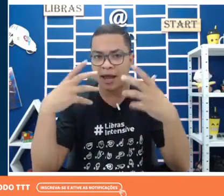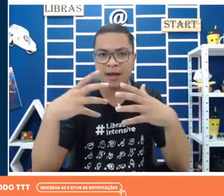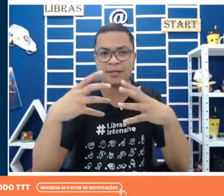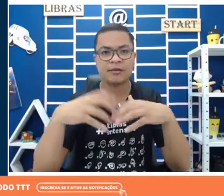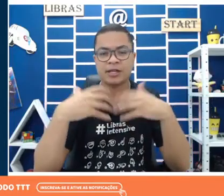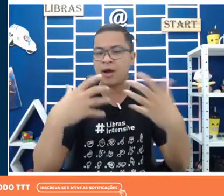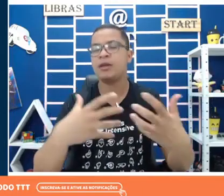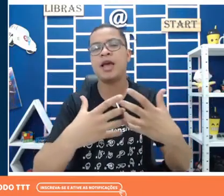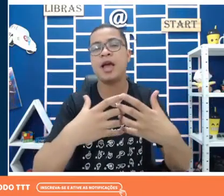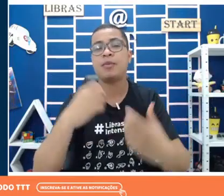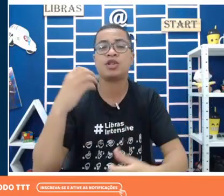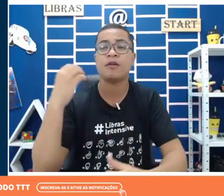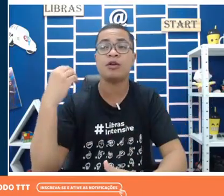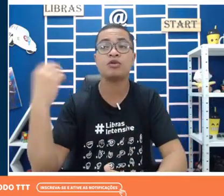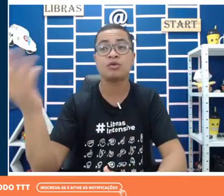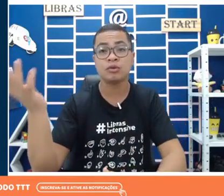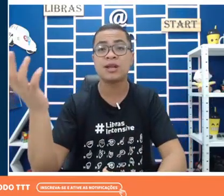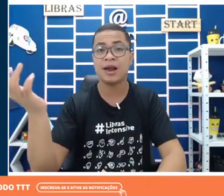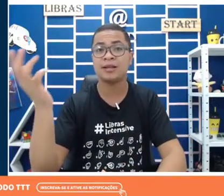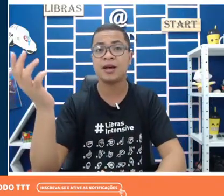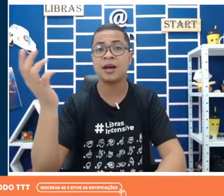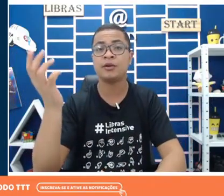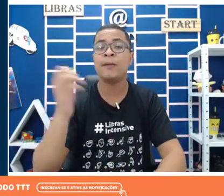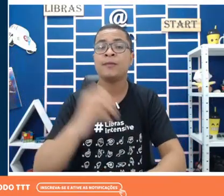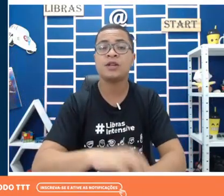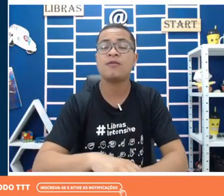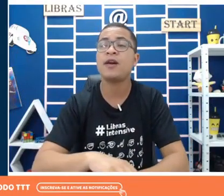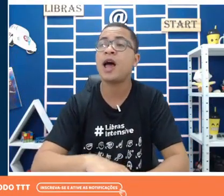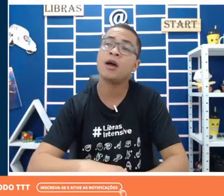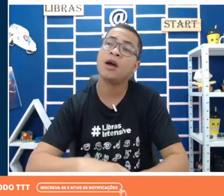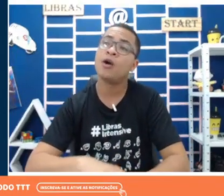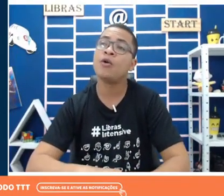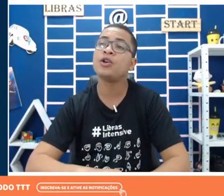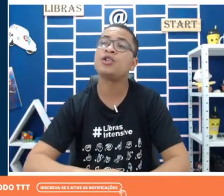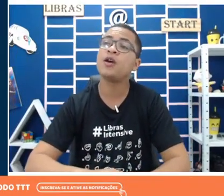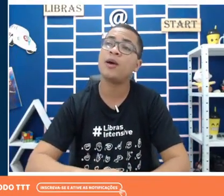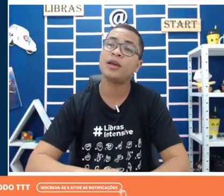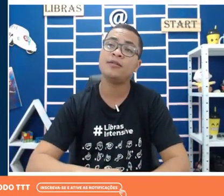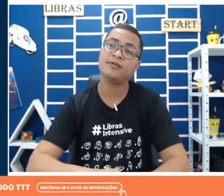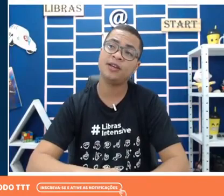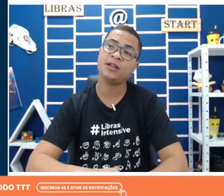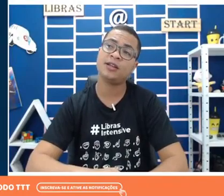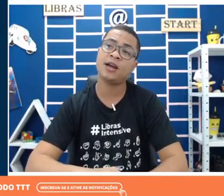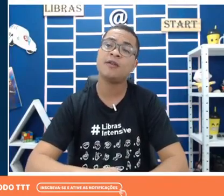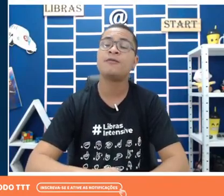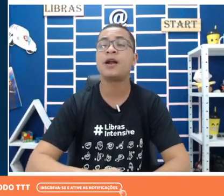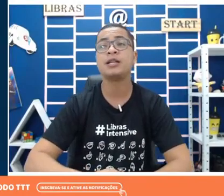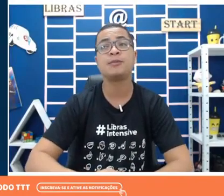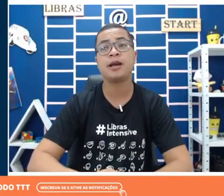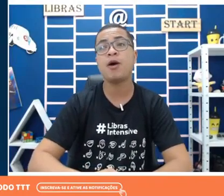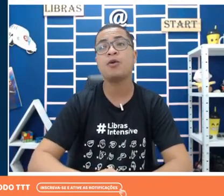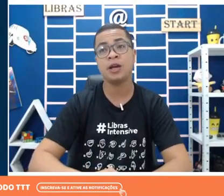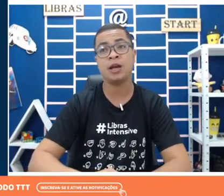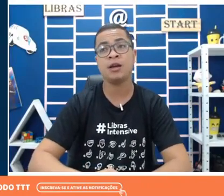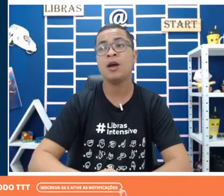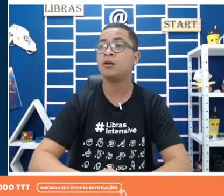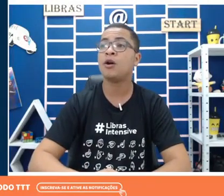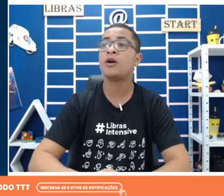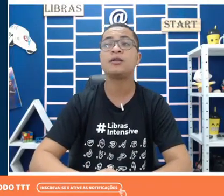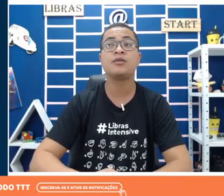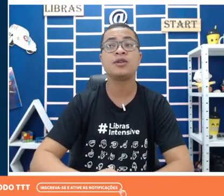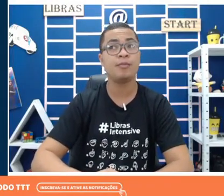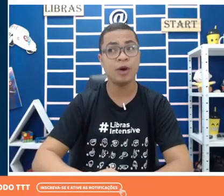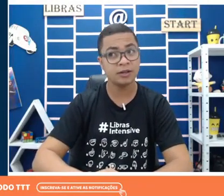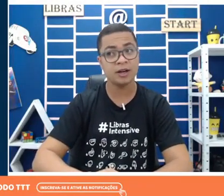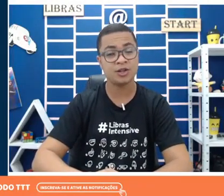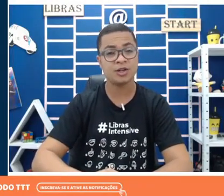numa palestra, você é o intérprete, está vendo o surdo sinalizando, você não vai falar, hoje eu aqui, vida, falar, explicar o quê?